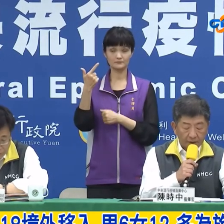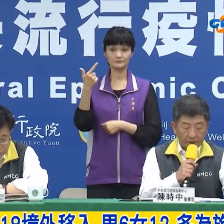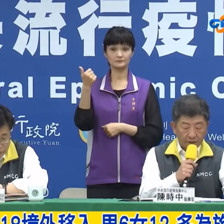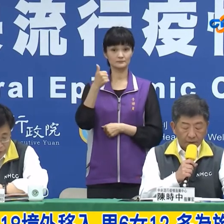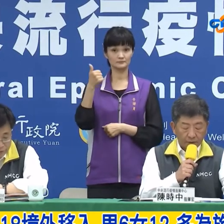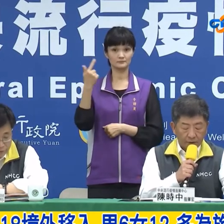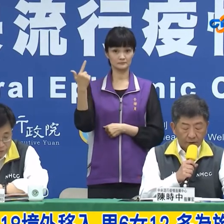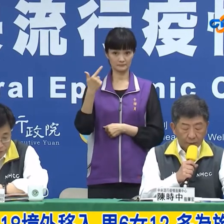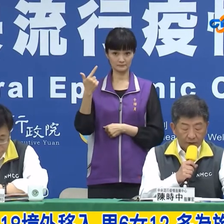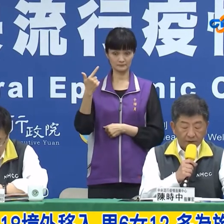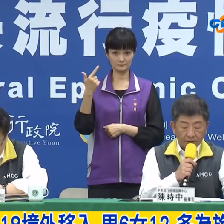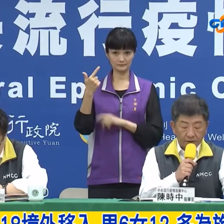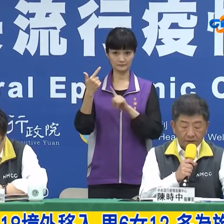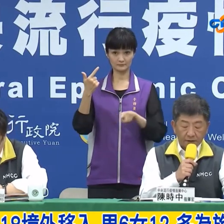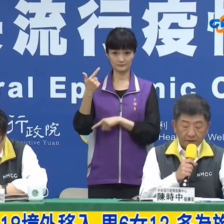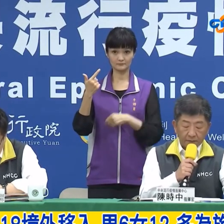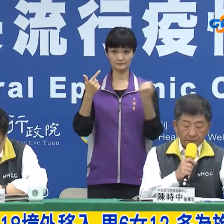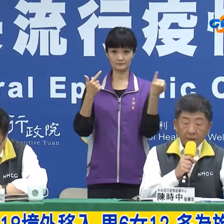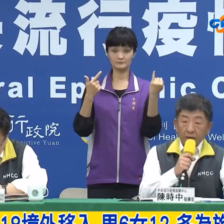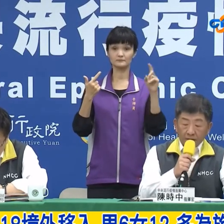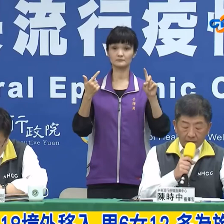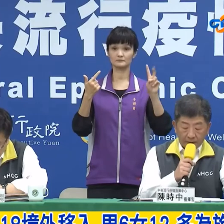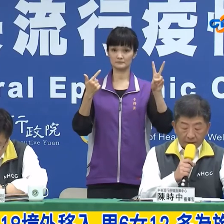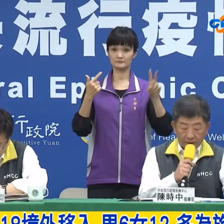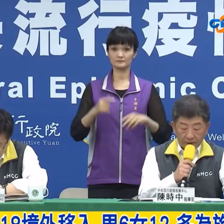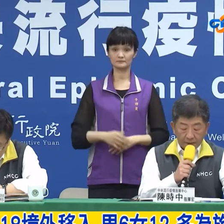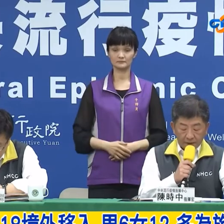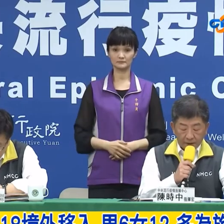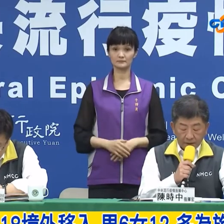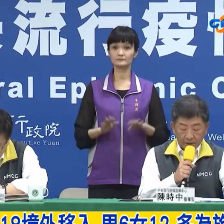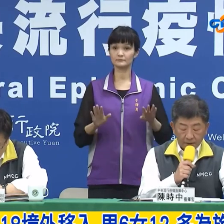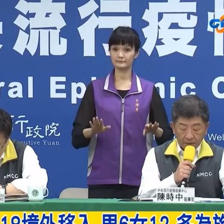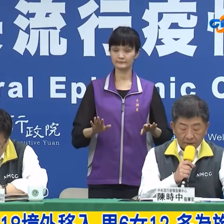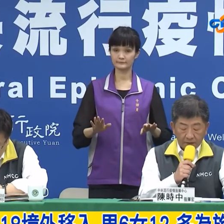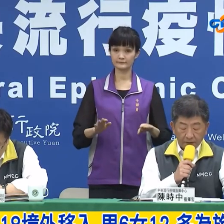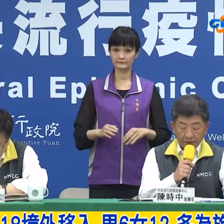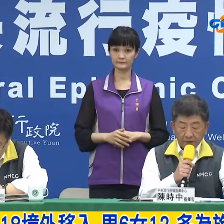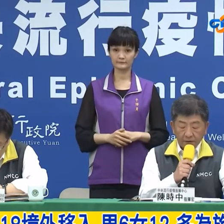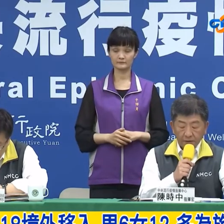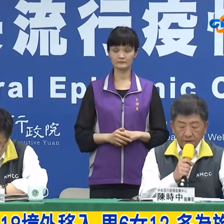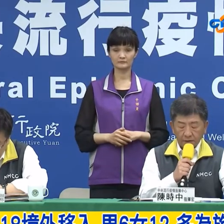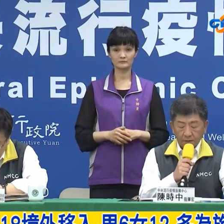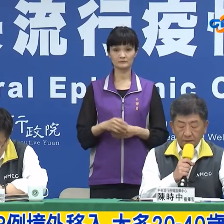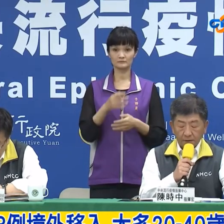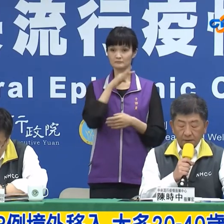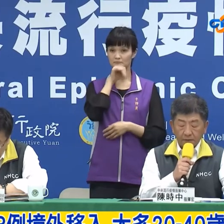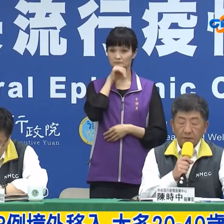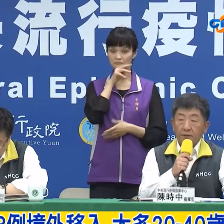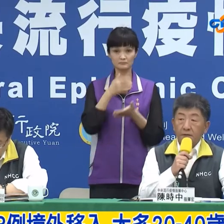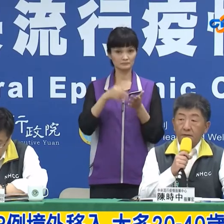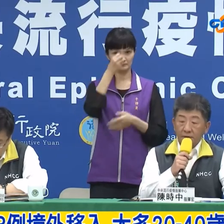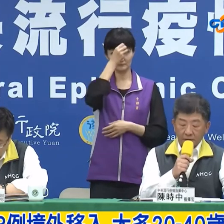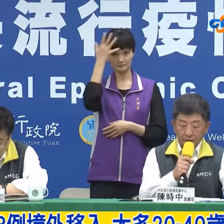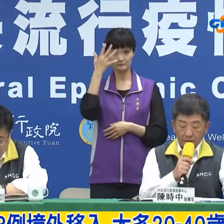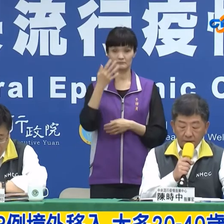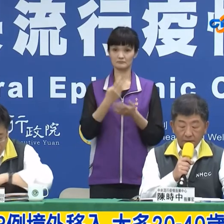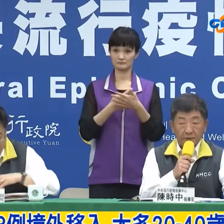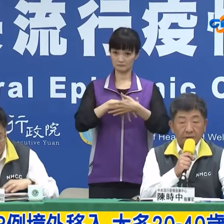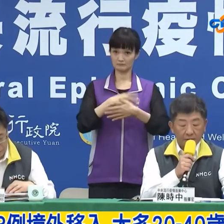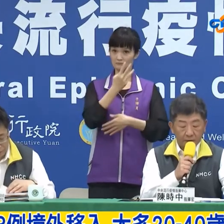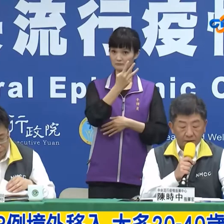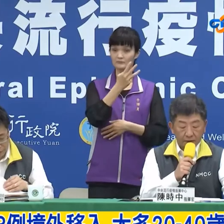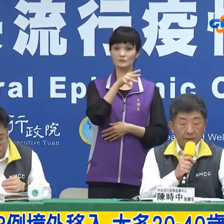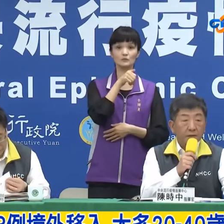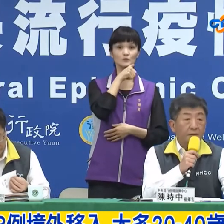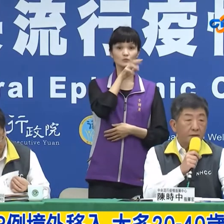哈，那女性12人。那这次基本上都哈比较年轻哈，除了3位是50几岁，